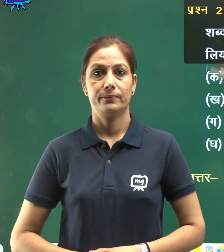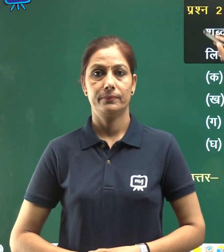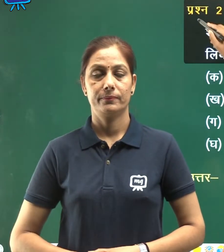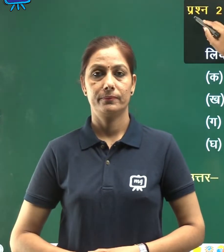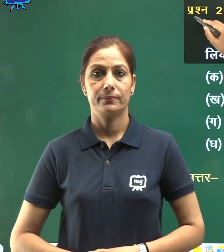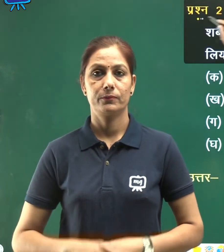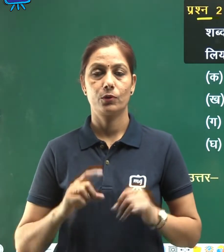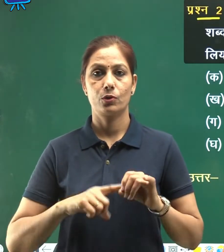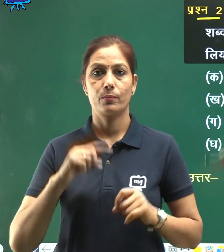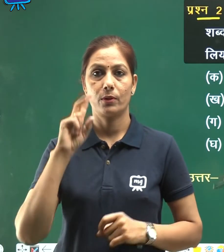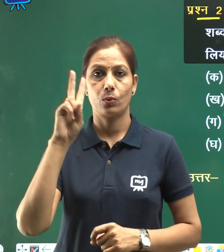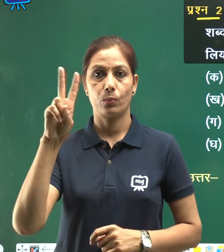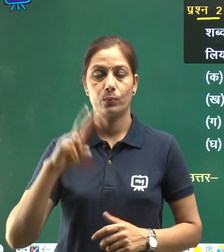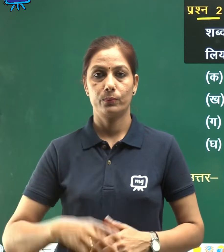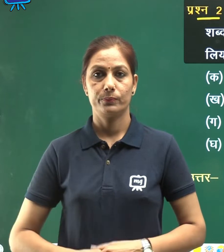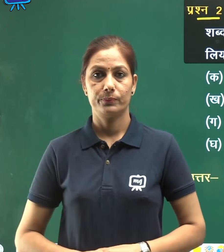प्रश्न 2,